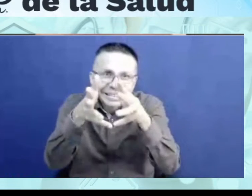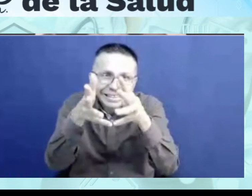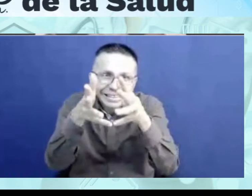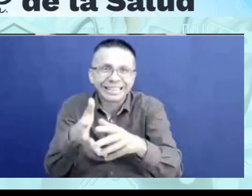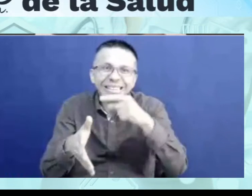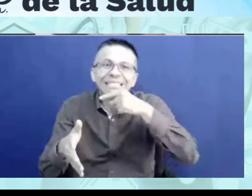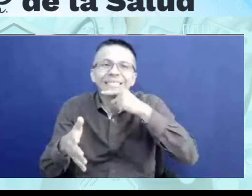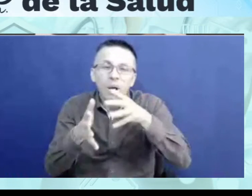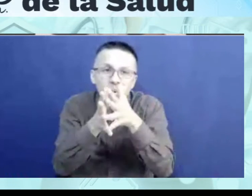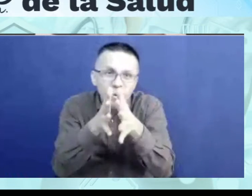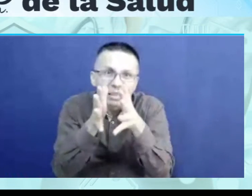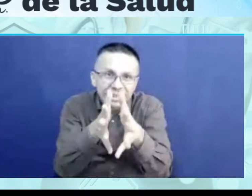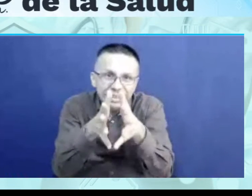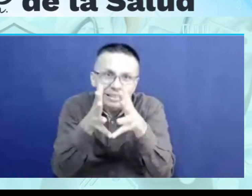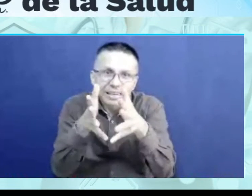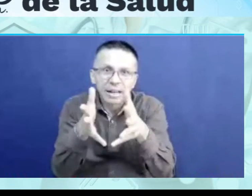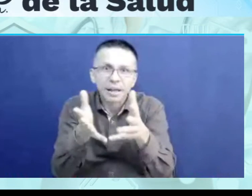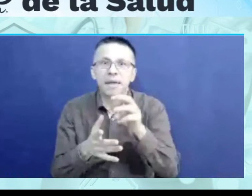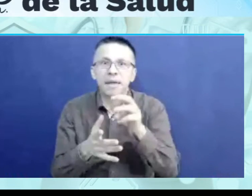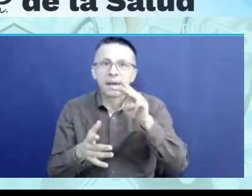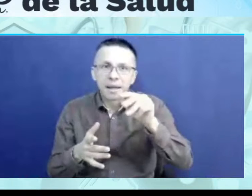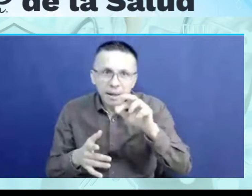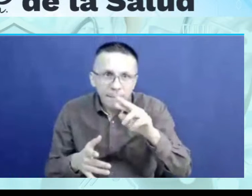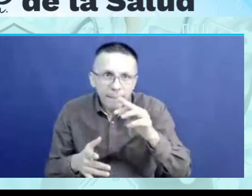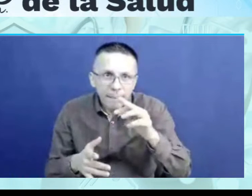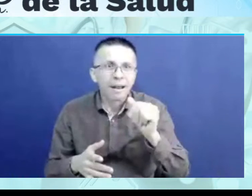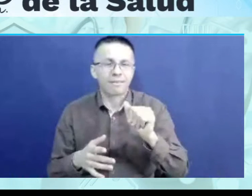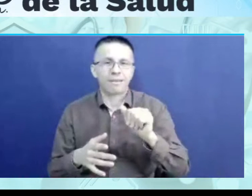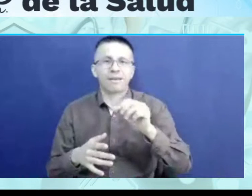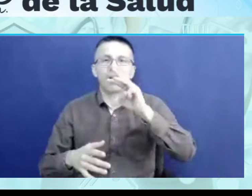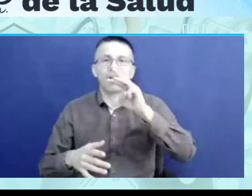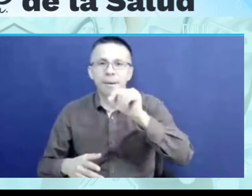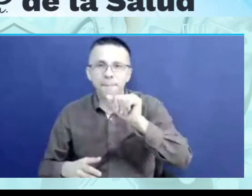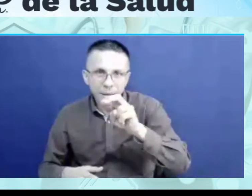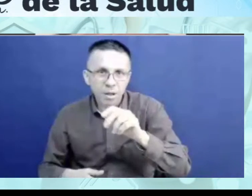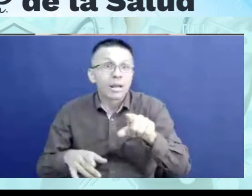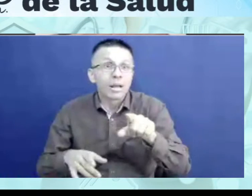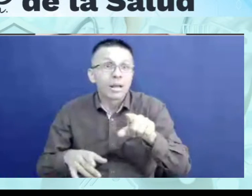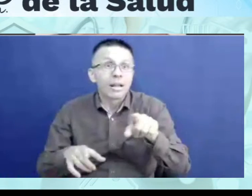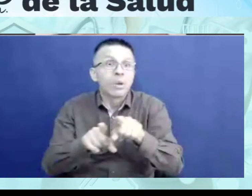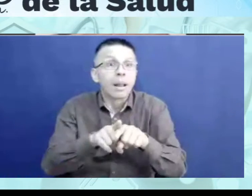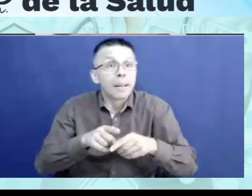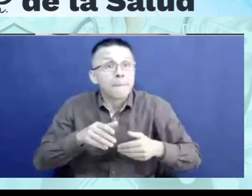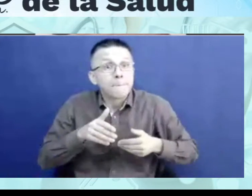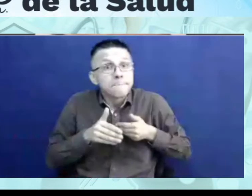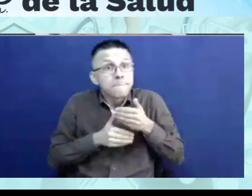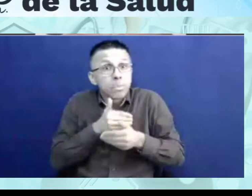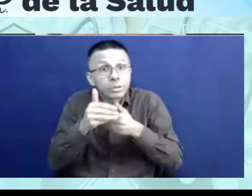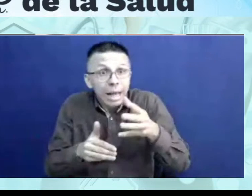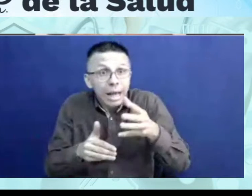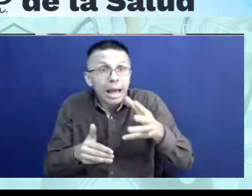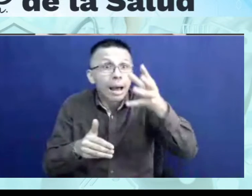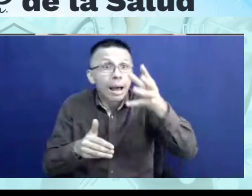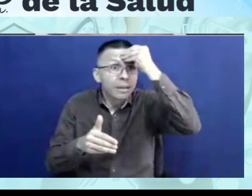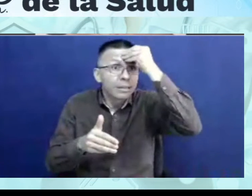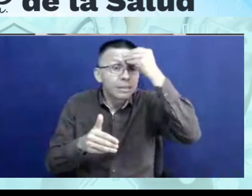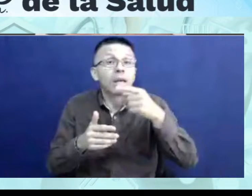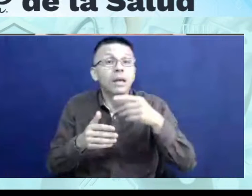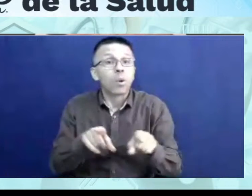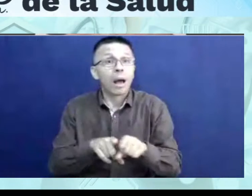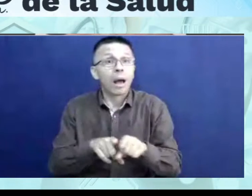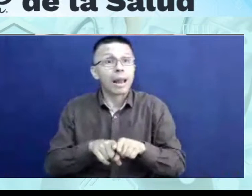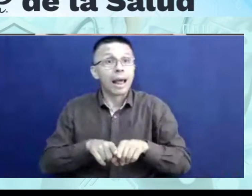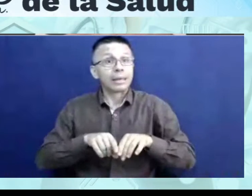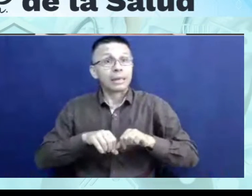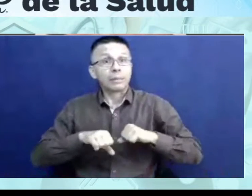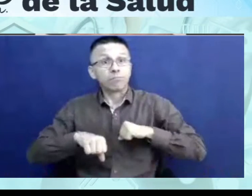Educando, claro, a Ricardo, educando, claro, a Marta, educando a Manuel. Estamos en un proceso de aprendizaje y fíjese que son nuevas dinámicas, consejero, claro,